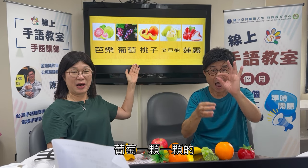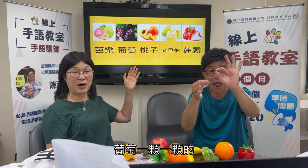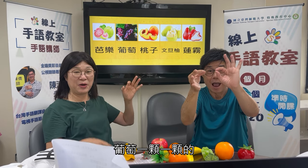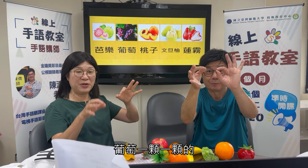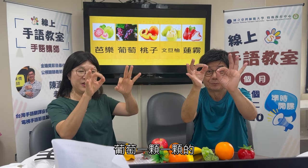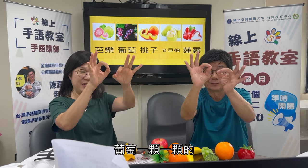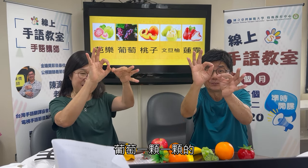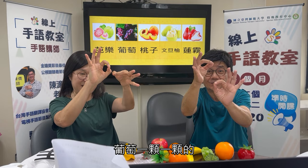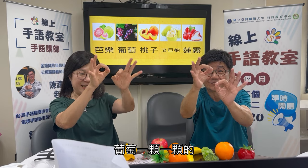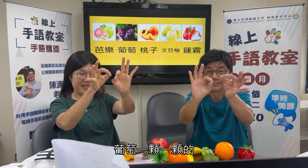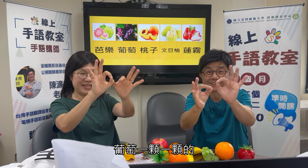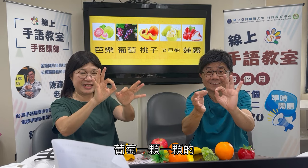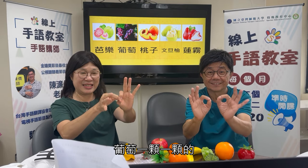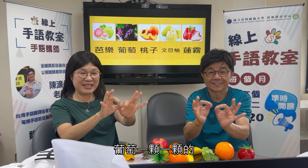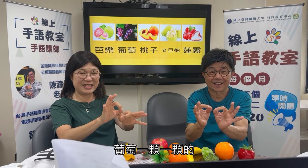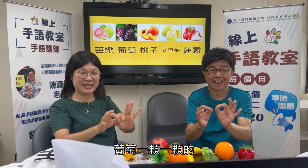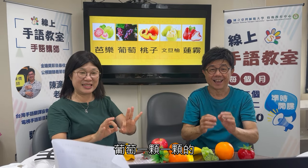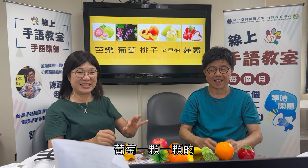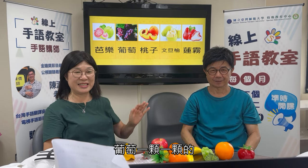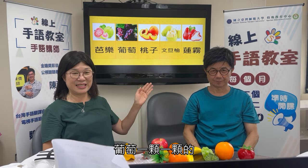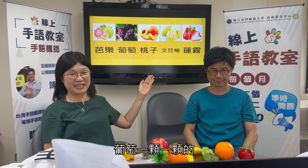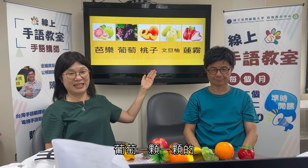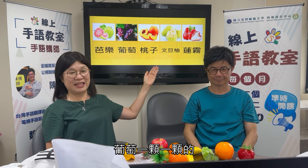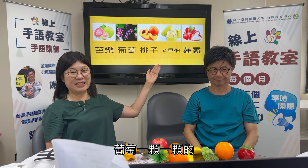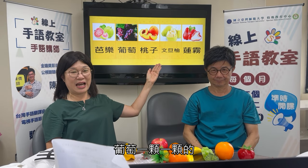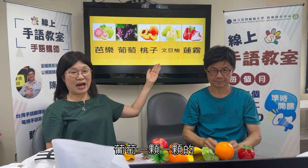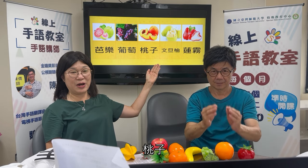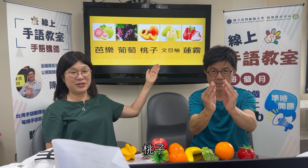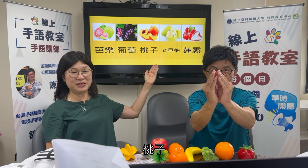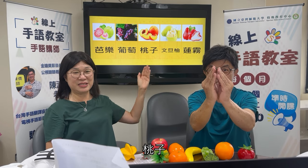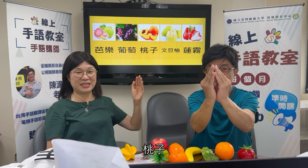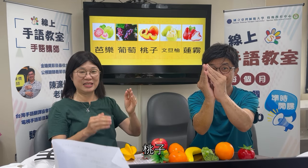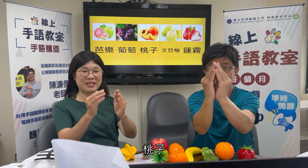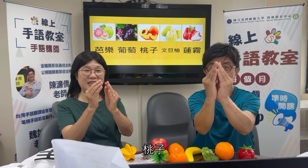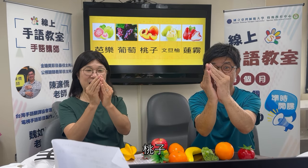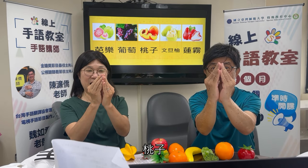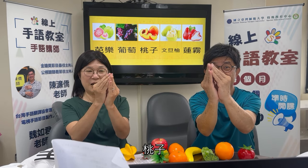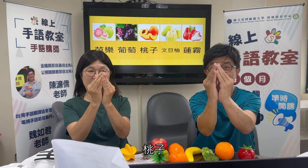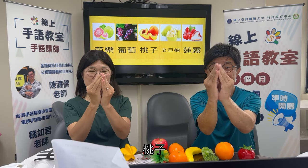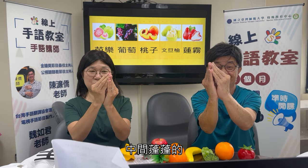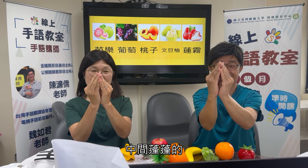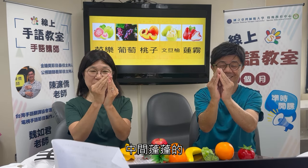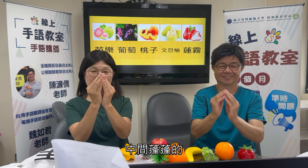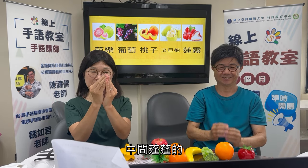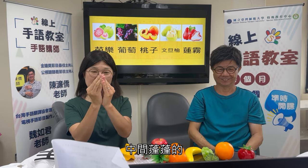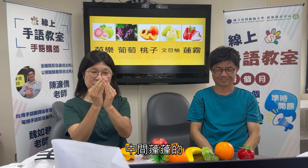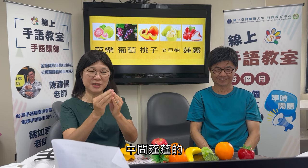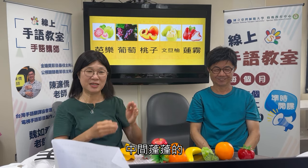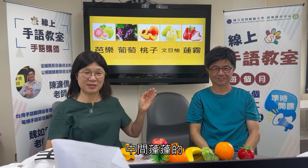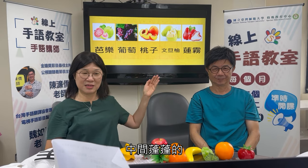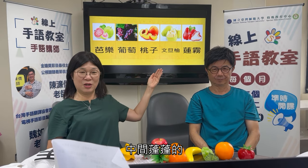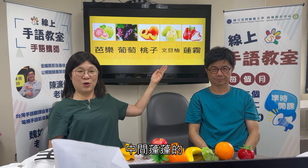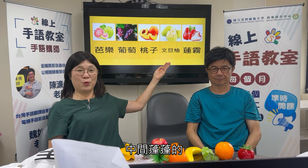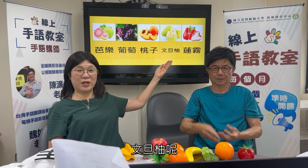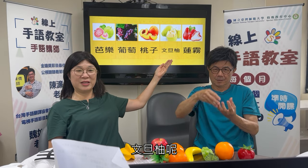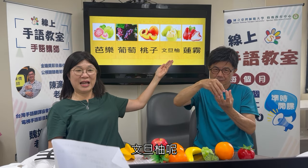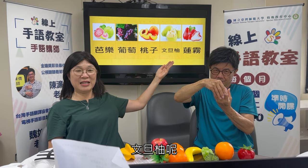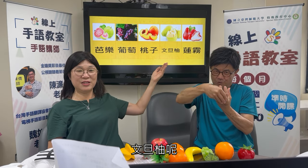萄一颗一颗的，桃子啊中间蓬蓬的，文旦柚